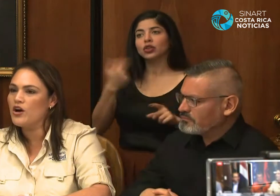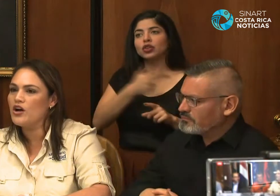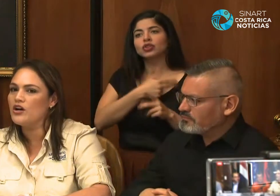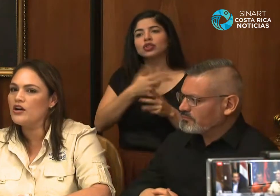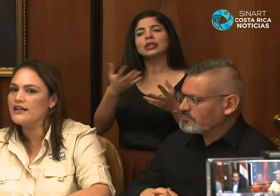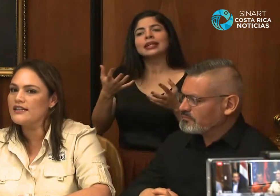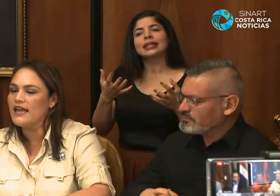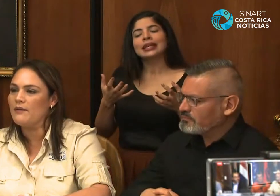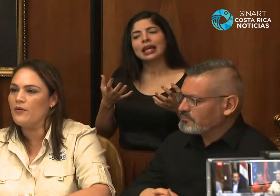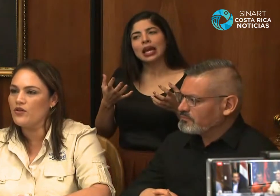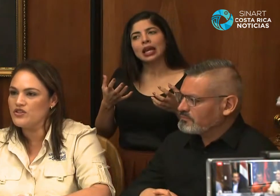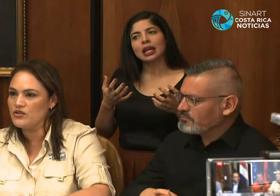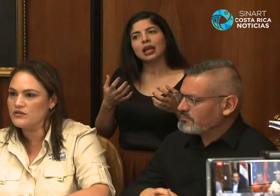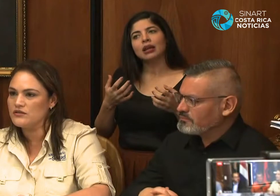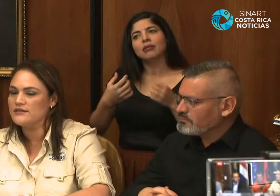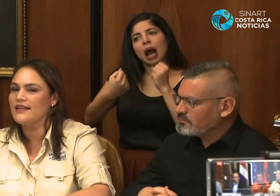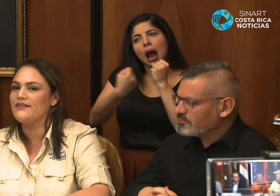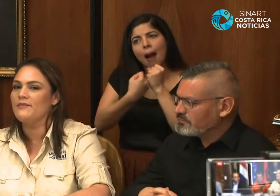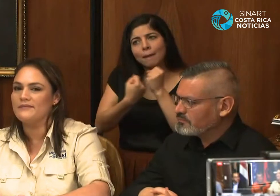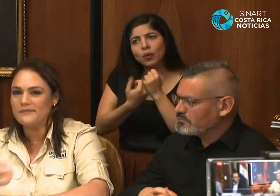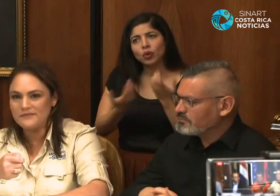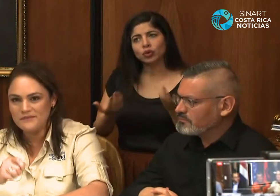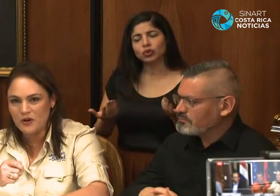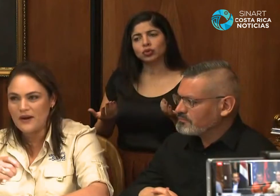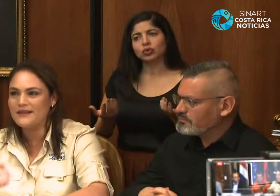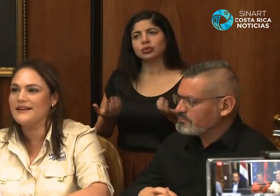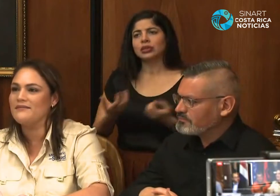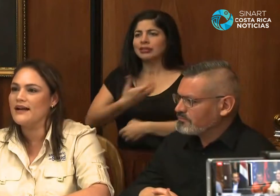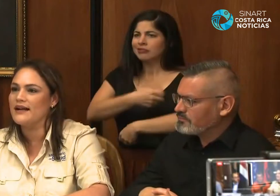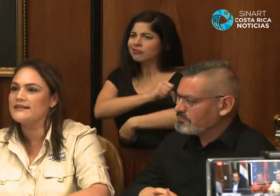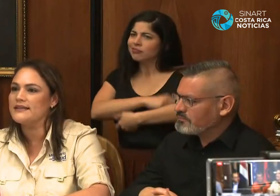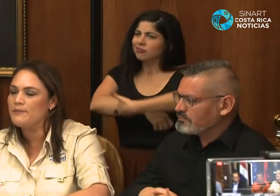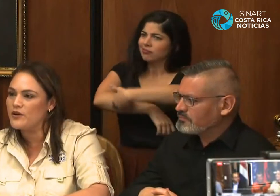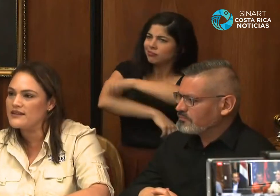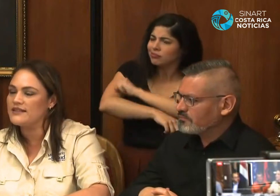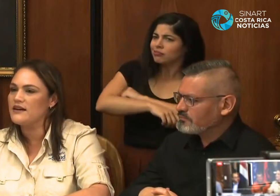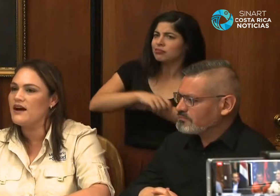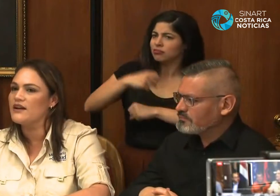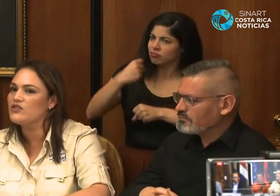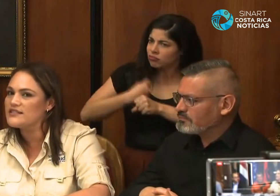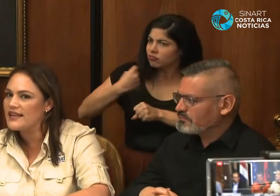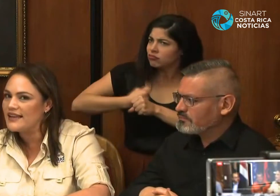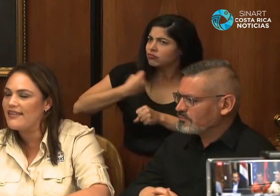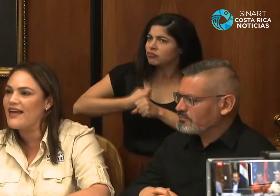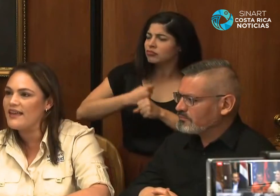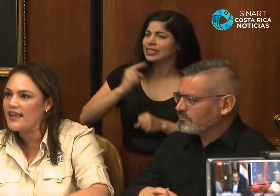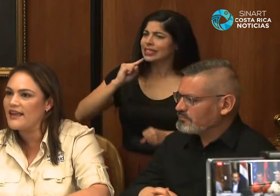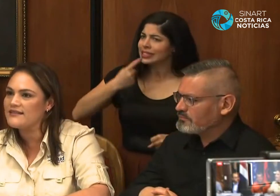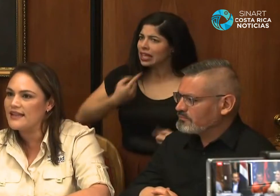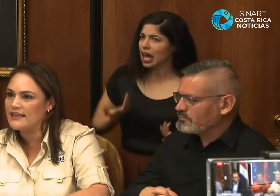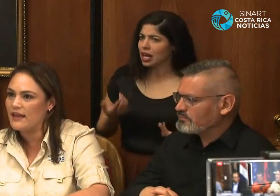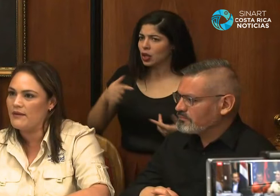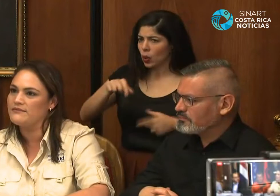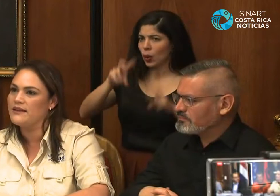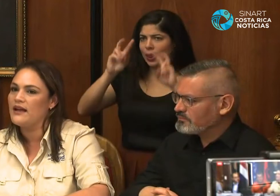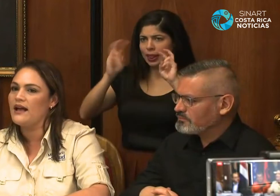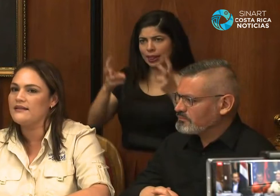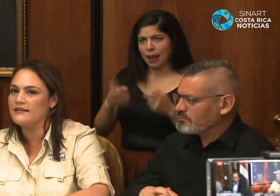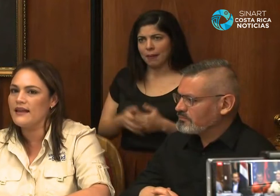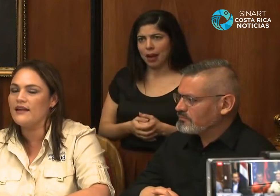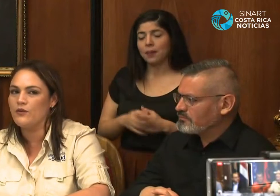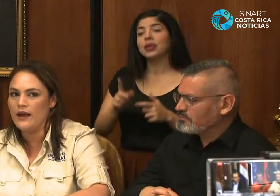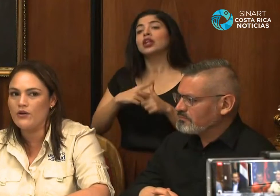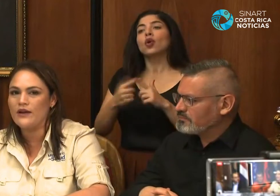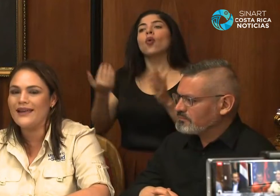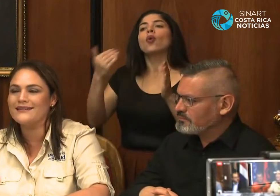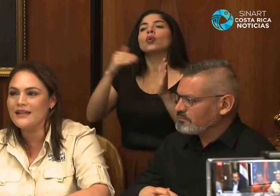un poco de apoyo, de doblarse las mangas y ponerse a trabajar con seriedad en este tema. Así